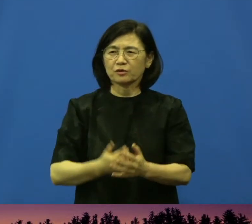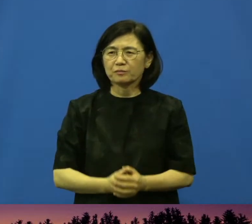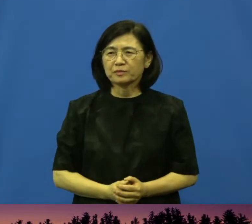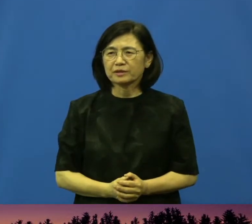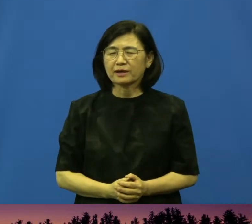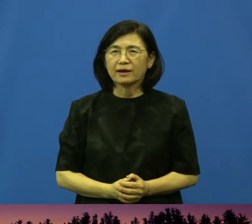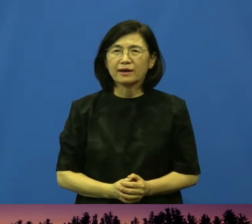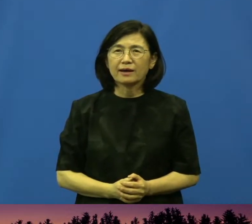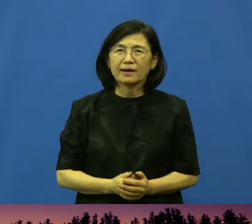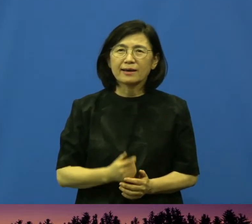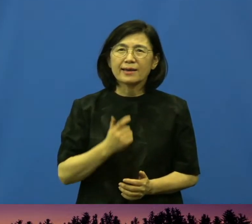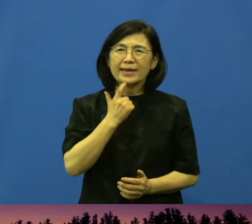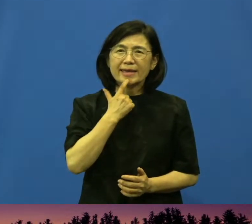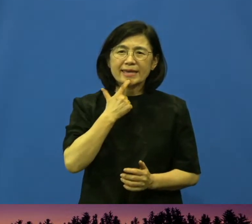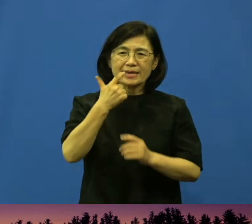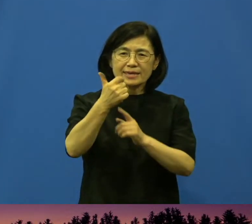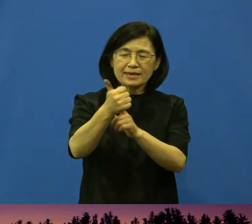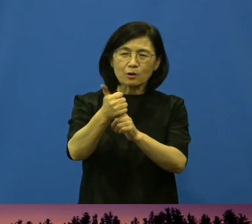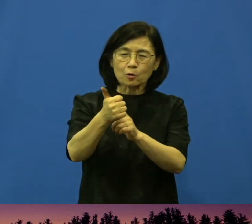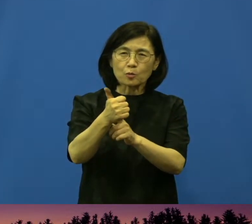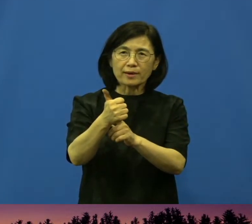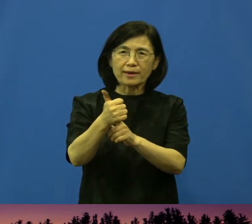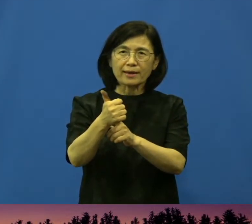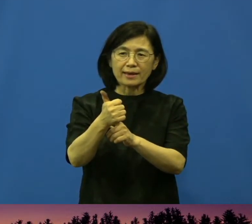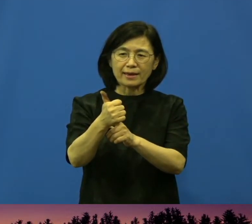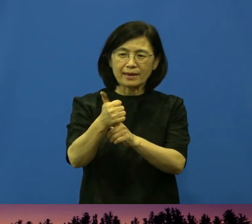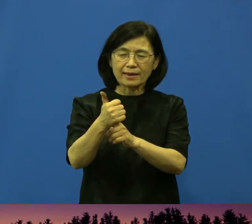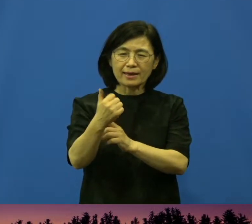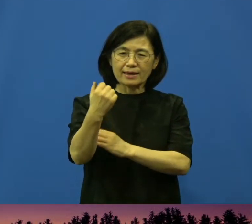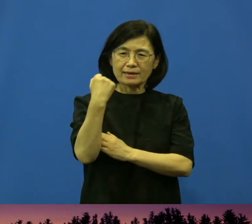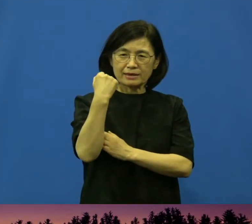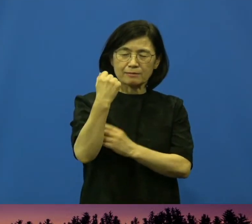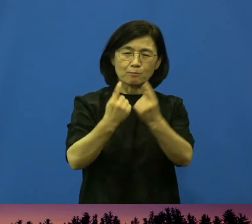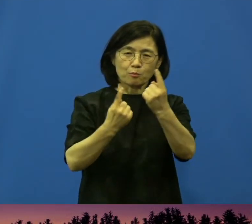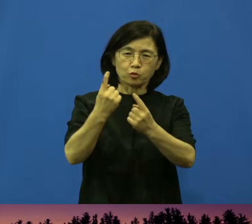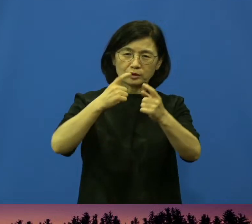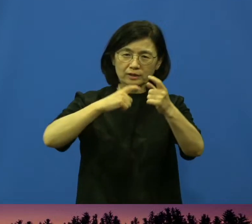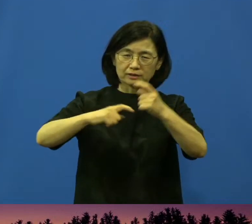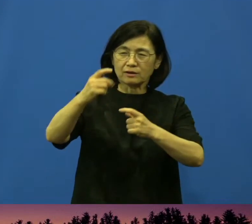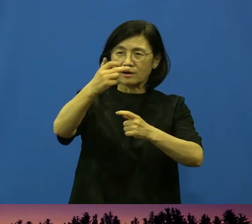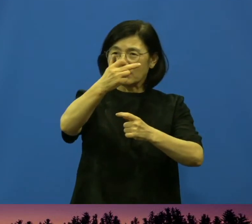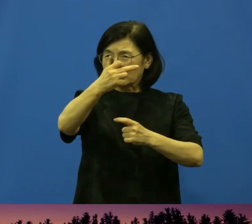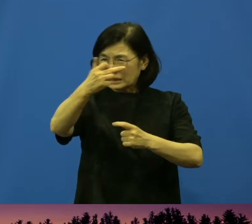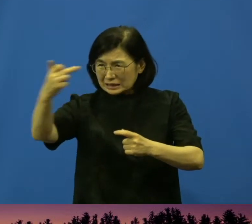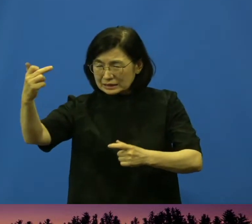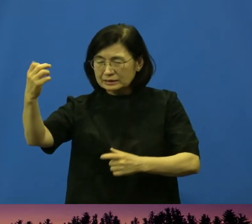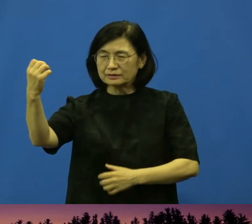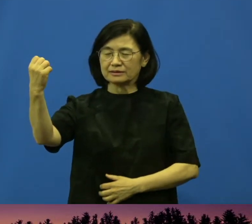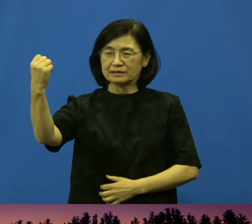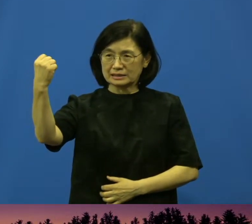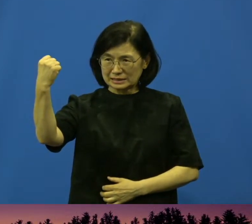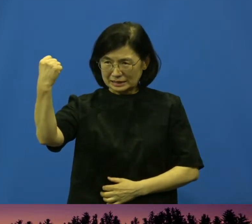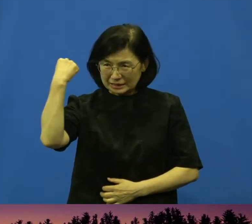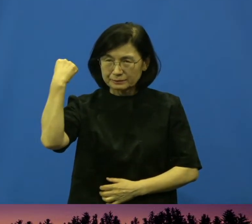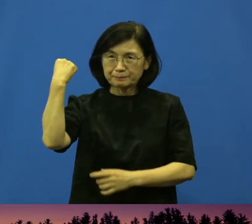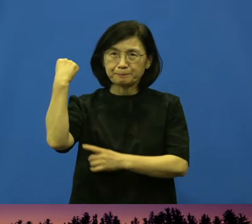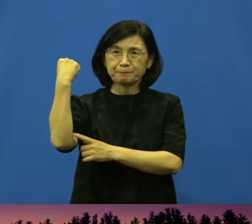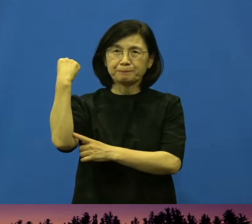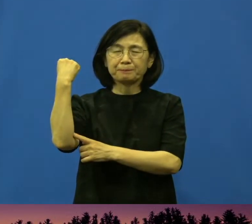야곱이 가지고 있는 감당할 수 있는 것보다 더 큰 힘, 자기가 감당할 수 없는